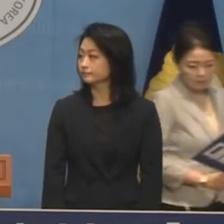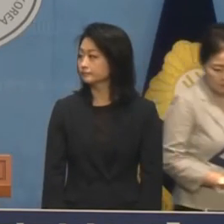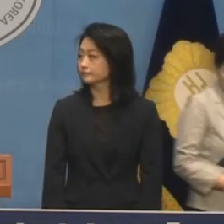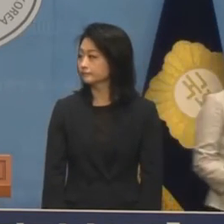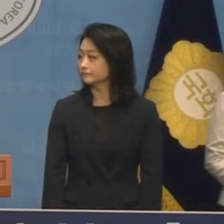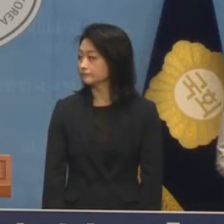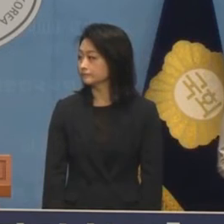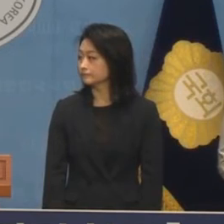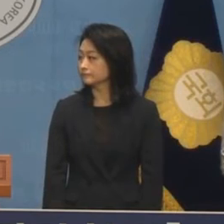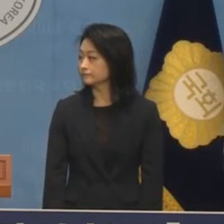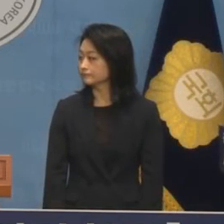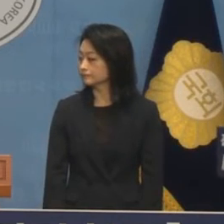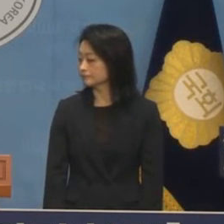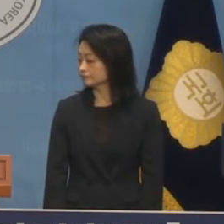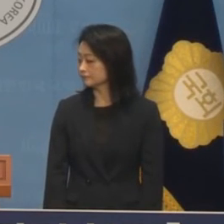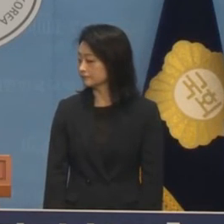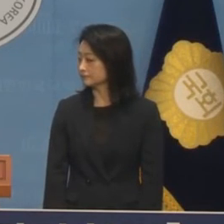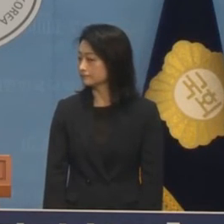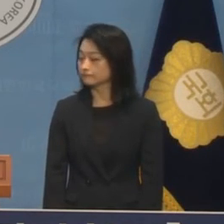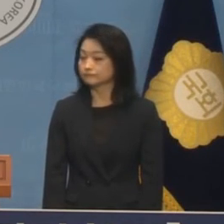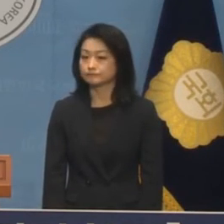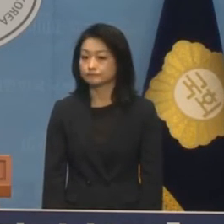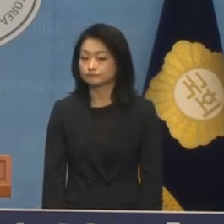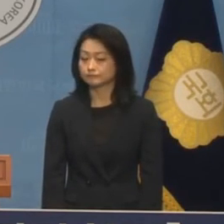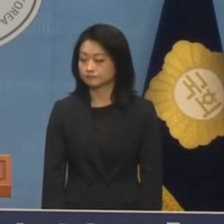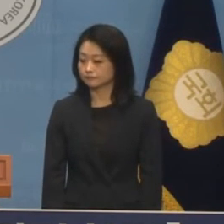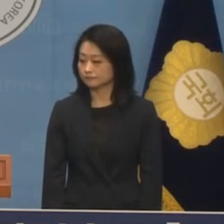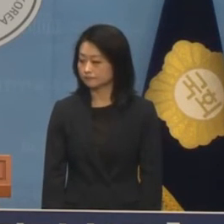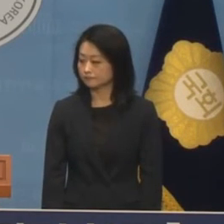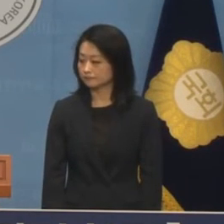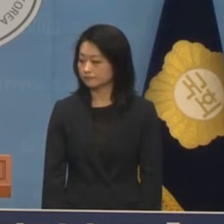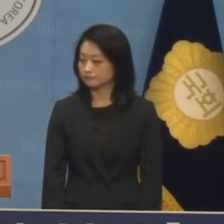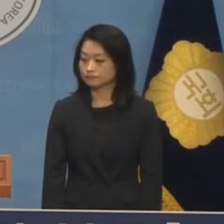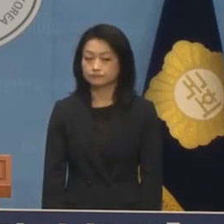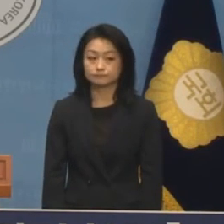자, 의원님 먼저 여기 있으니까 소개해 주세요.